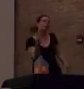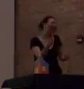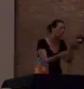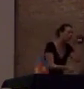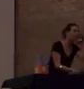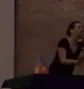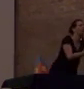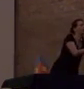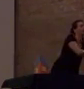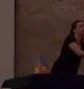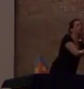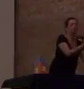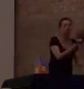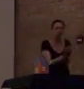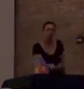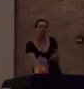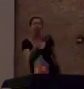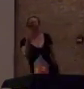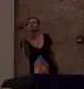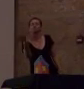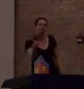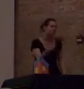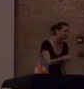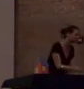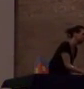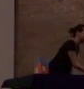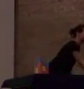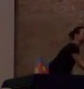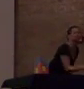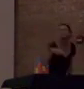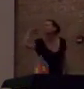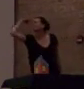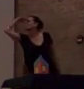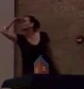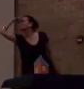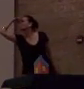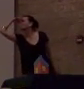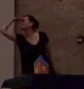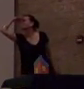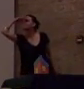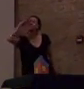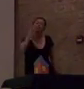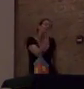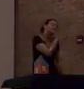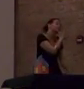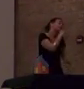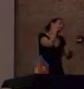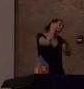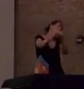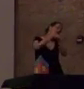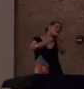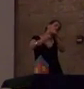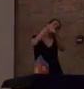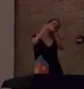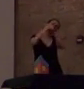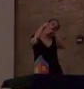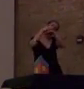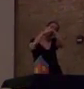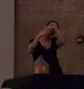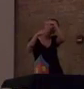brincando. E os dias foram se passando e eles continuavam nessa brincadeira. Com sempre na Kátia olhando de cima do morro para saber se seu